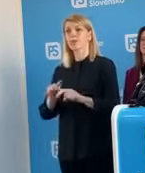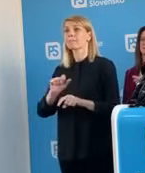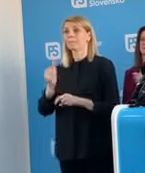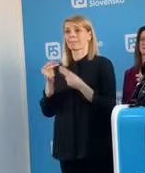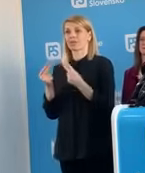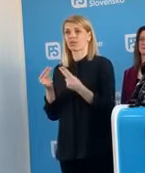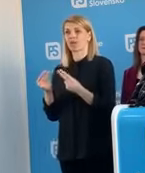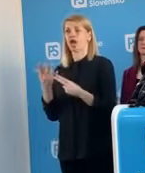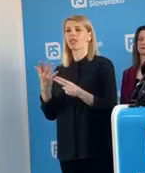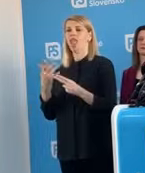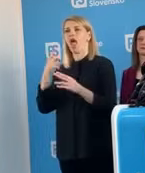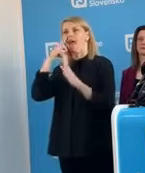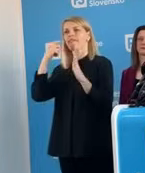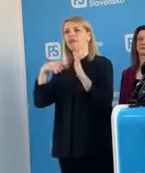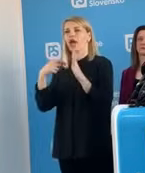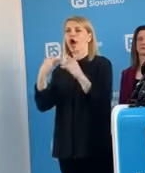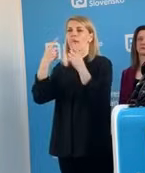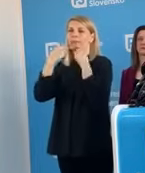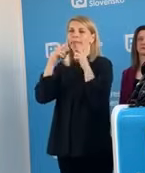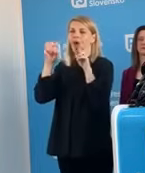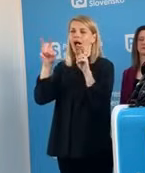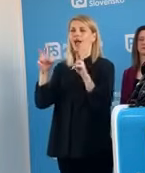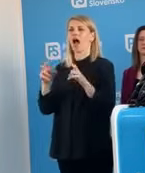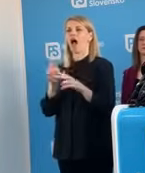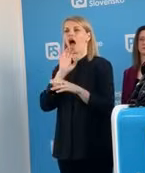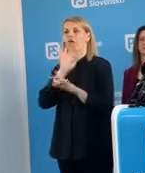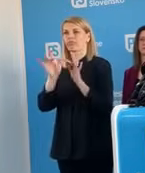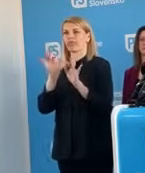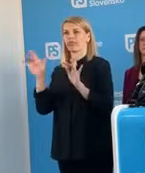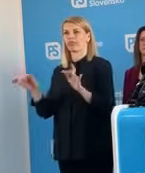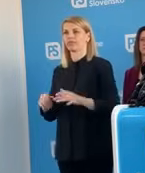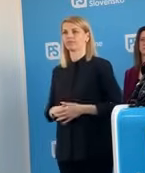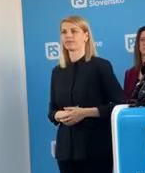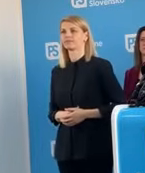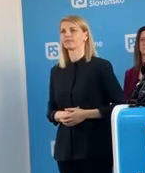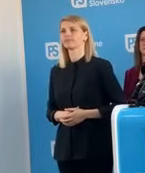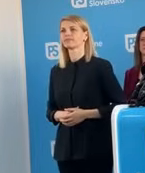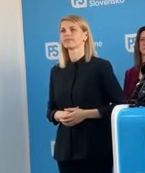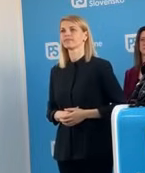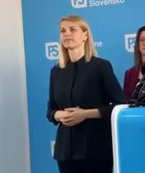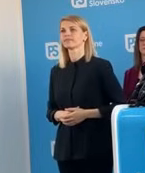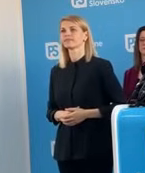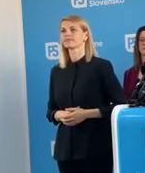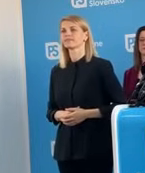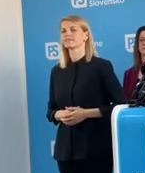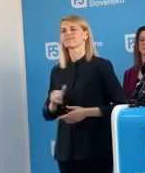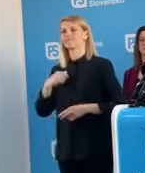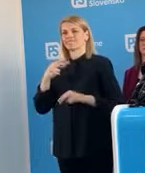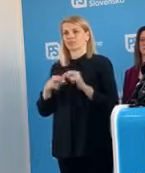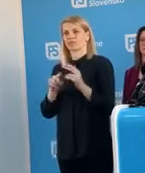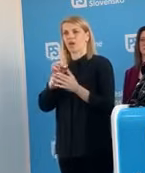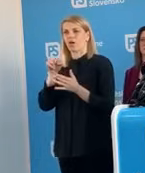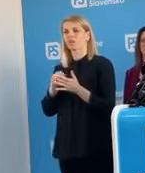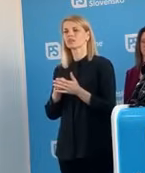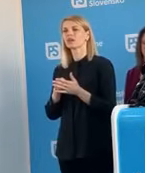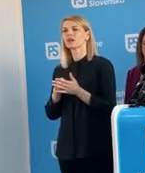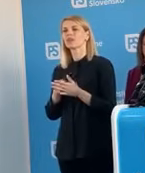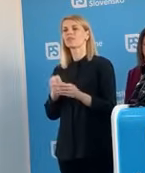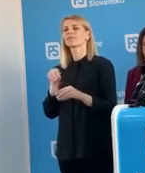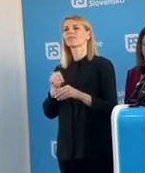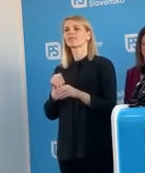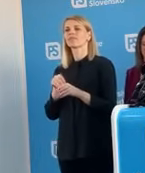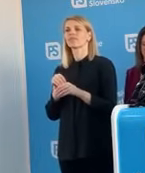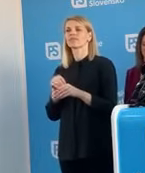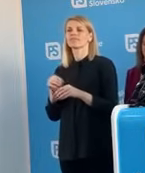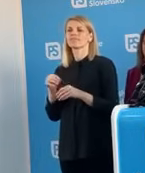prioritu. A nie tam natáčať videjka a fňukať a kidať na každého. A ešte možno posledná otázka, ako ste povedali, tak do